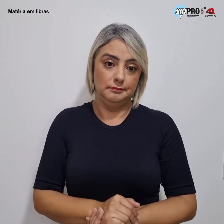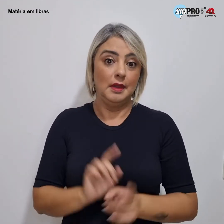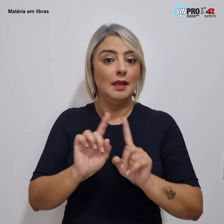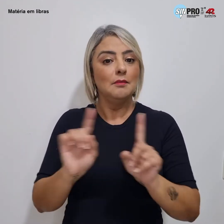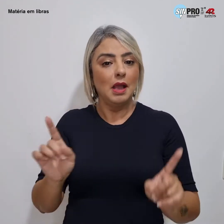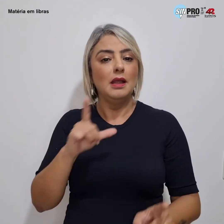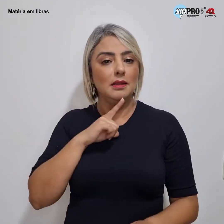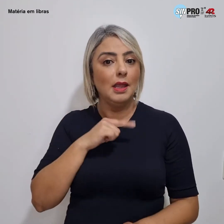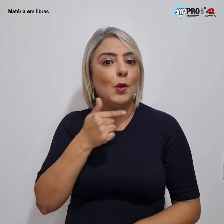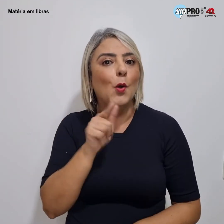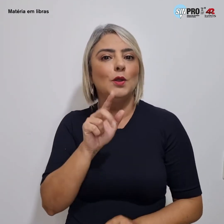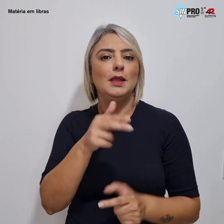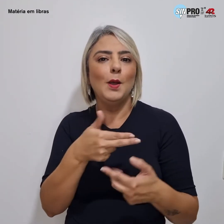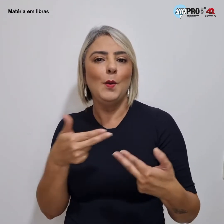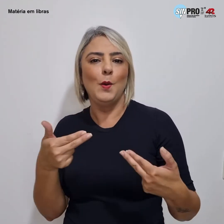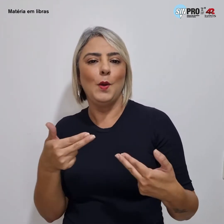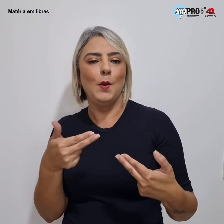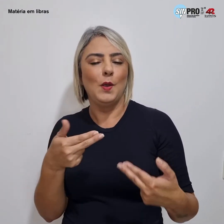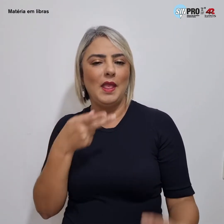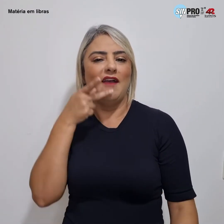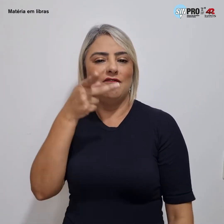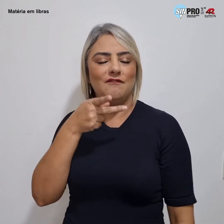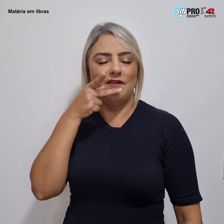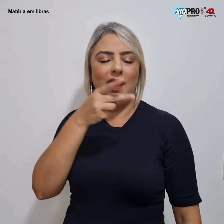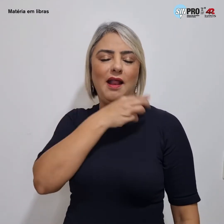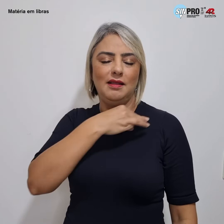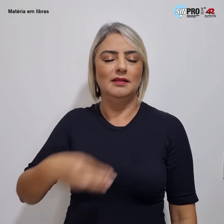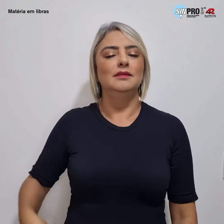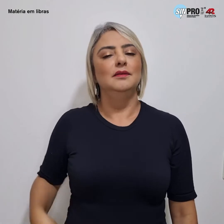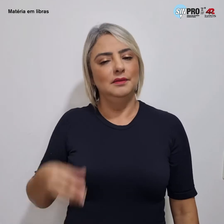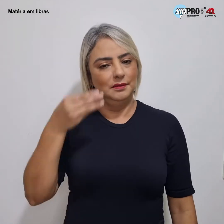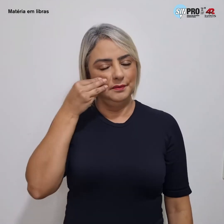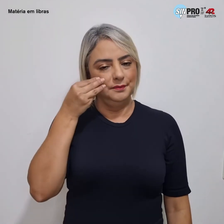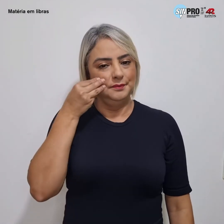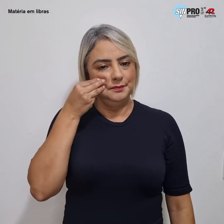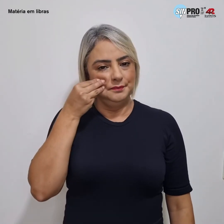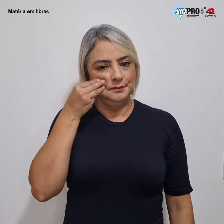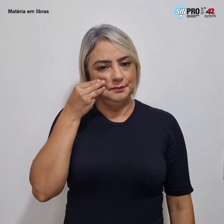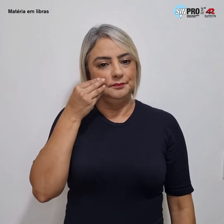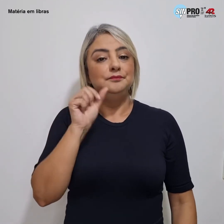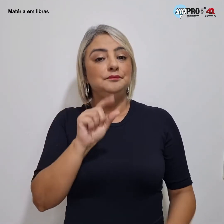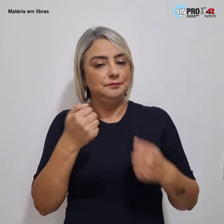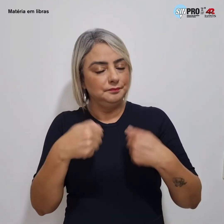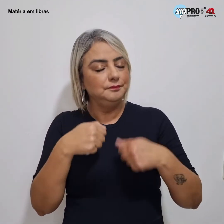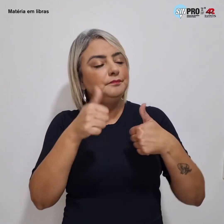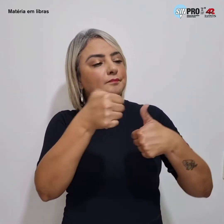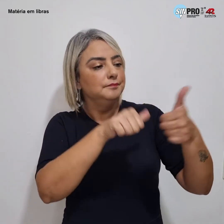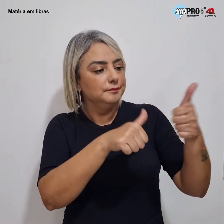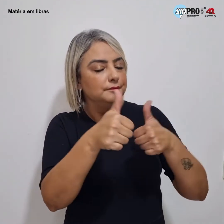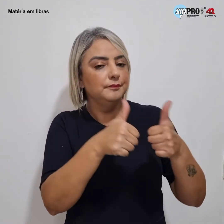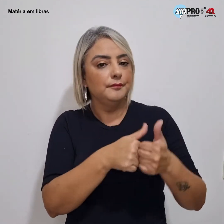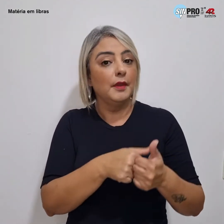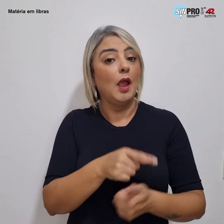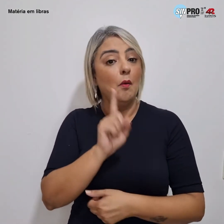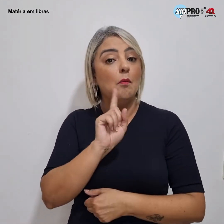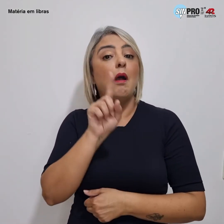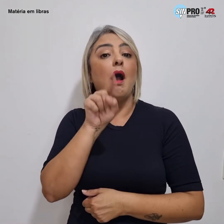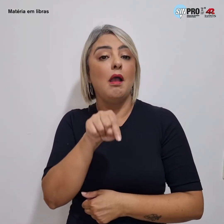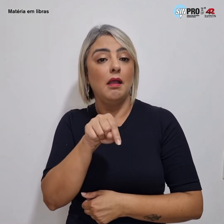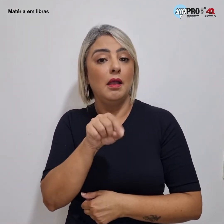isso. Mas tem mais uma coisa nessa declaração do ministro a ser analisada. Uma